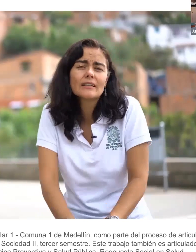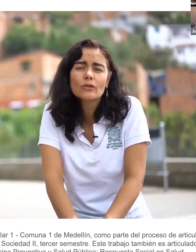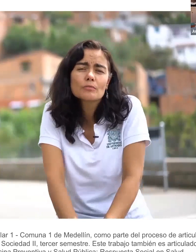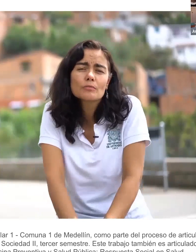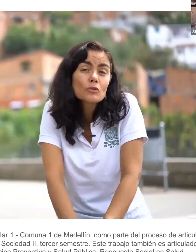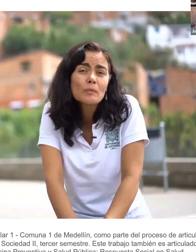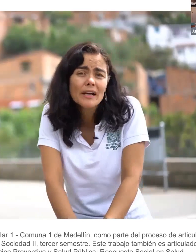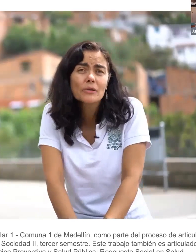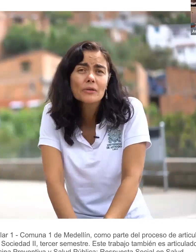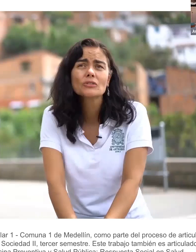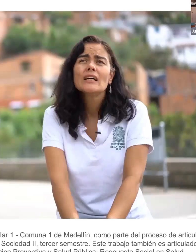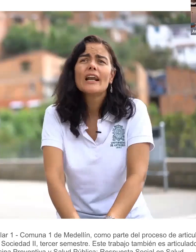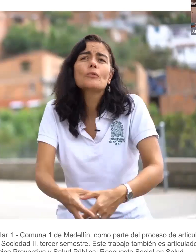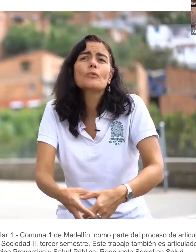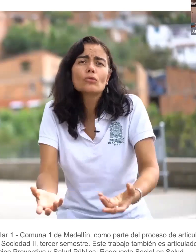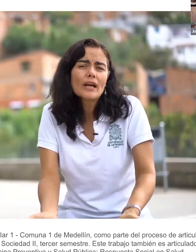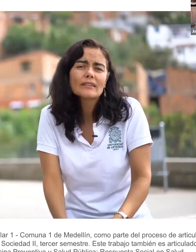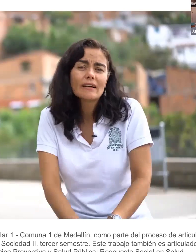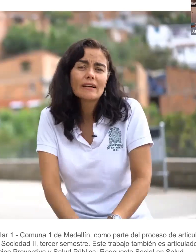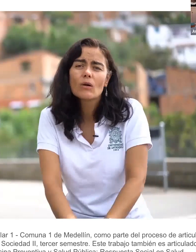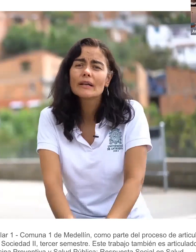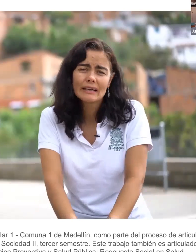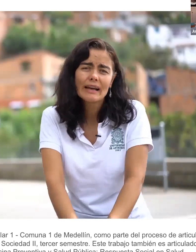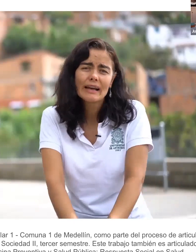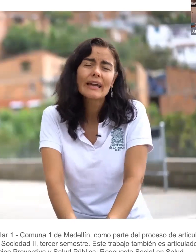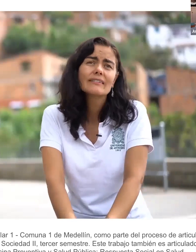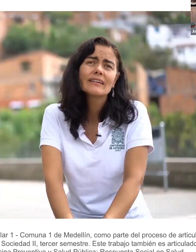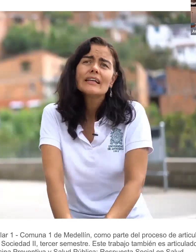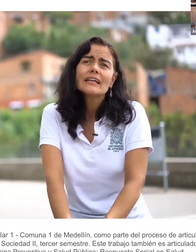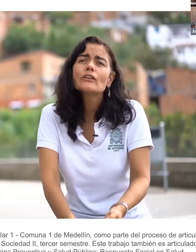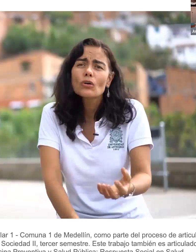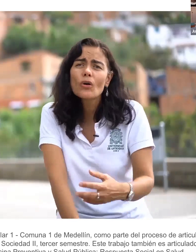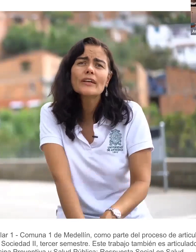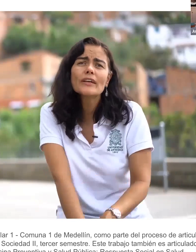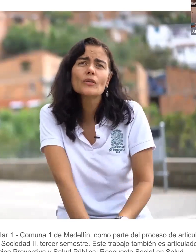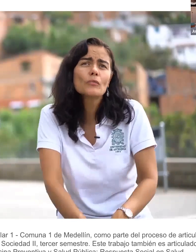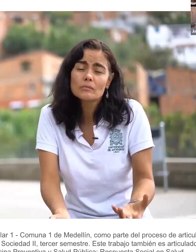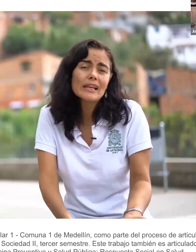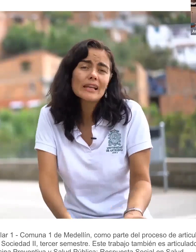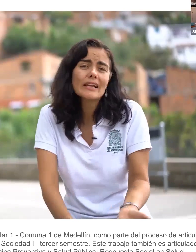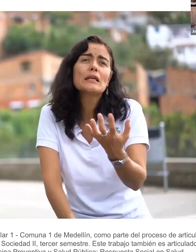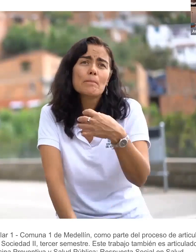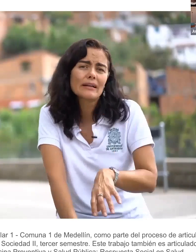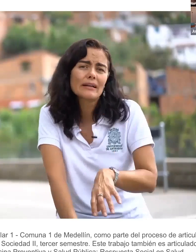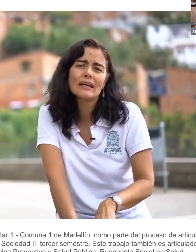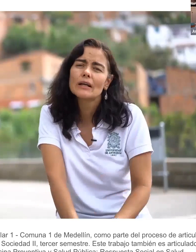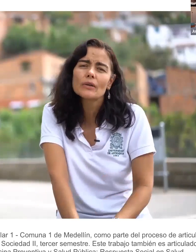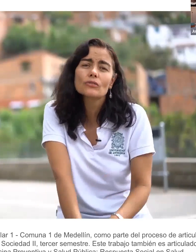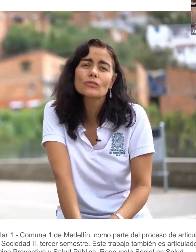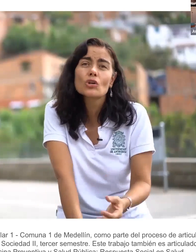los mismos barrios, las oportunidades de trabajo que tiene la gente, y todo eso de muchas maneras impacta la salud. Entonces, como